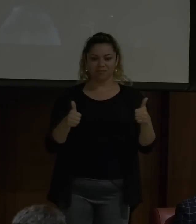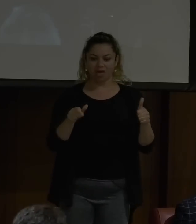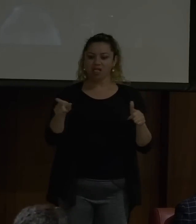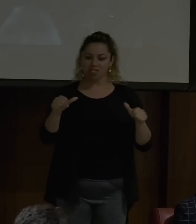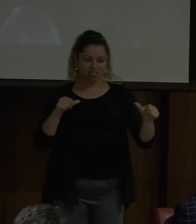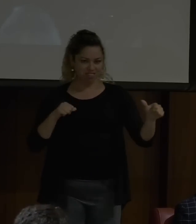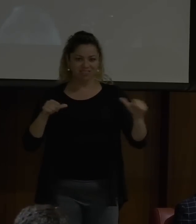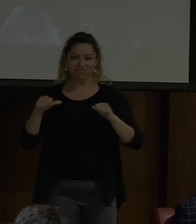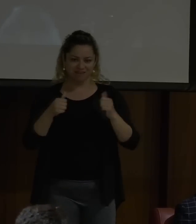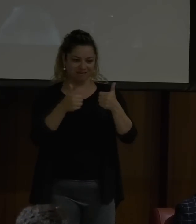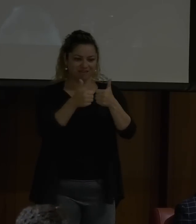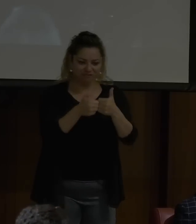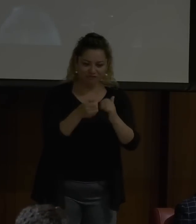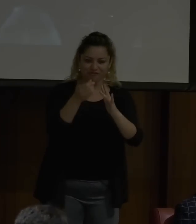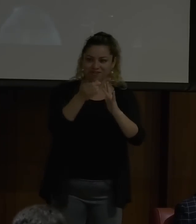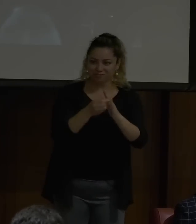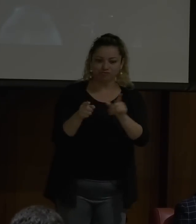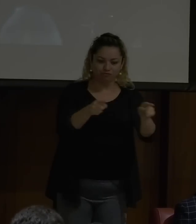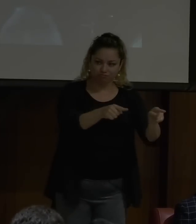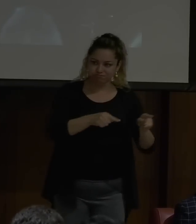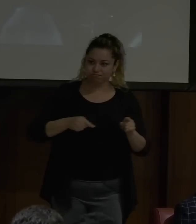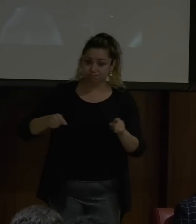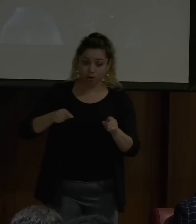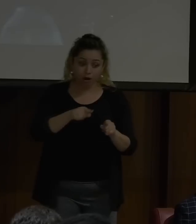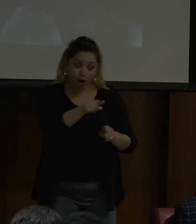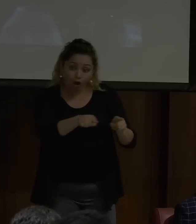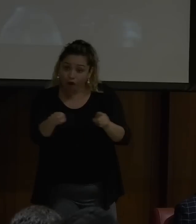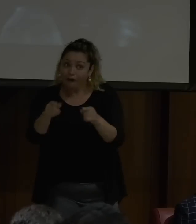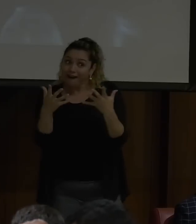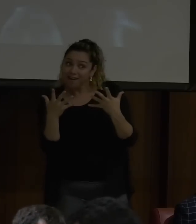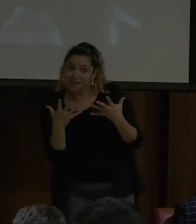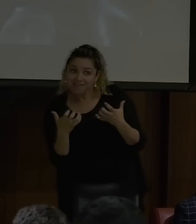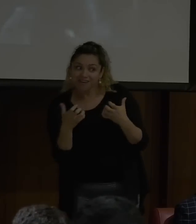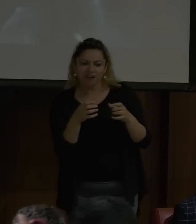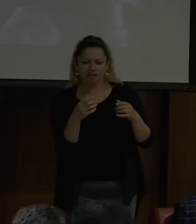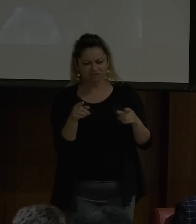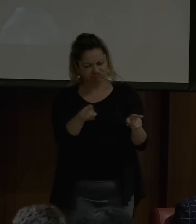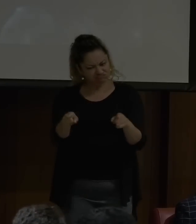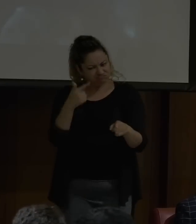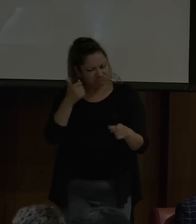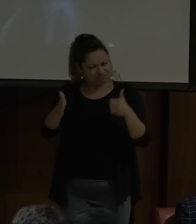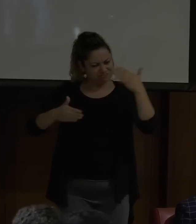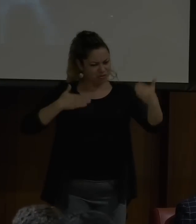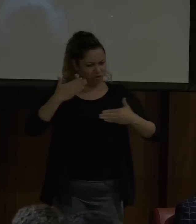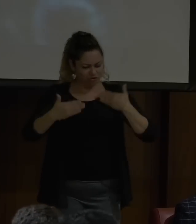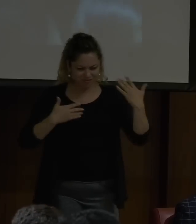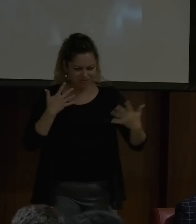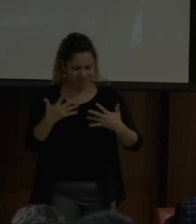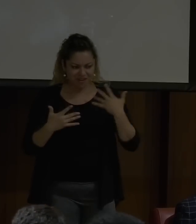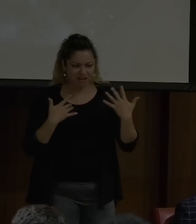se duela de sus males. Siquiera ustedes andan gozando y a mí no